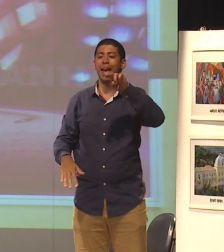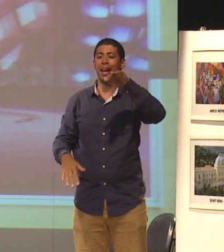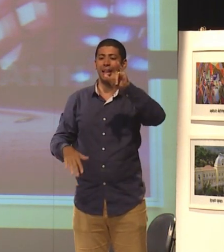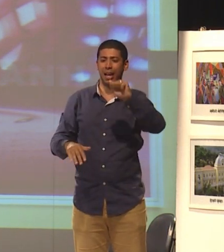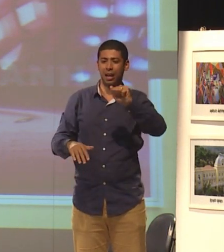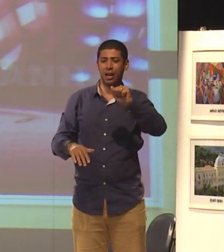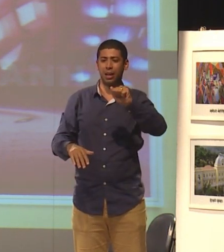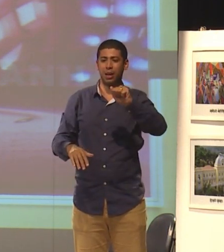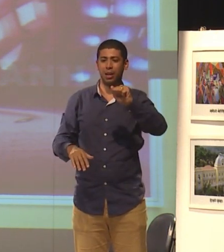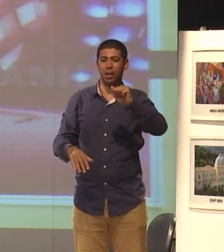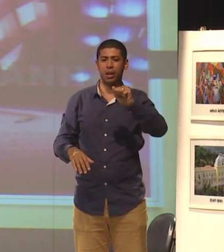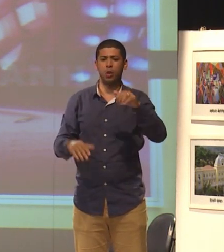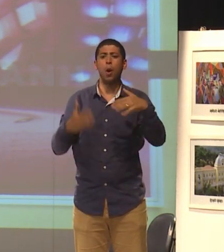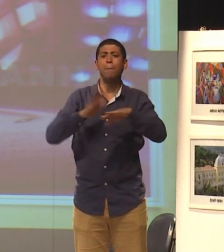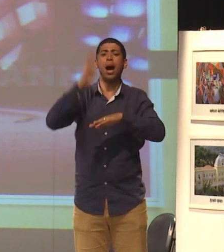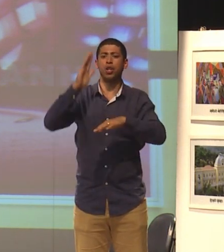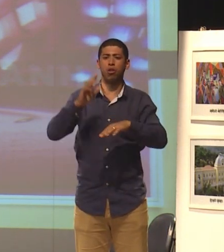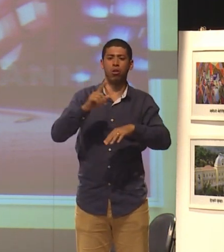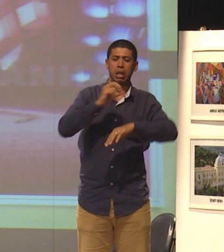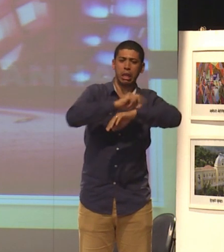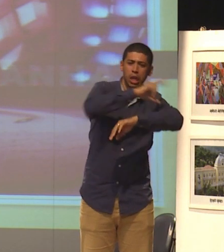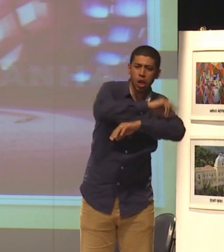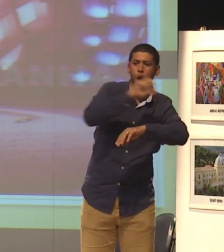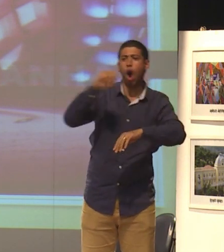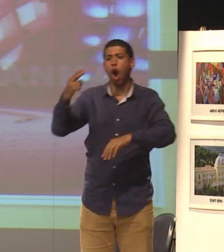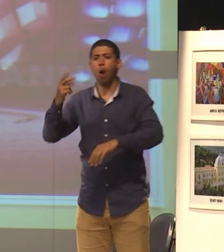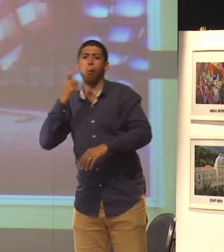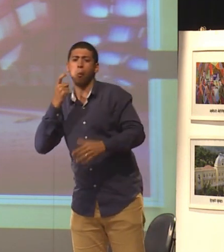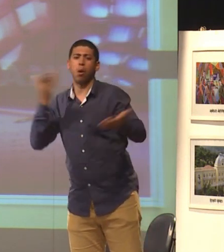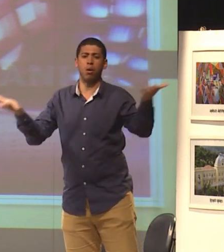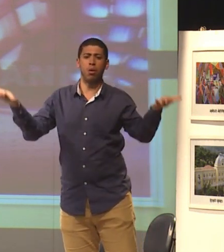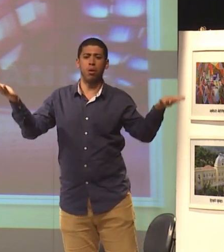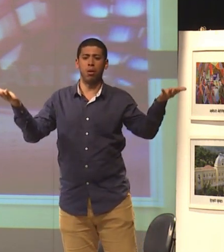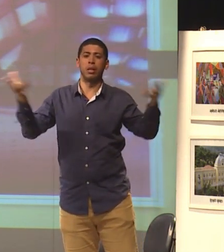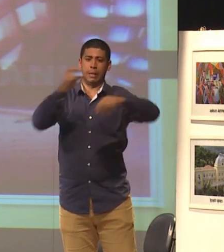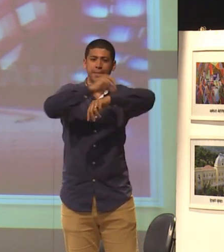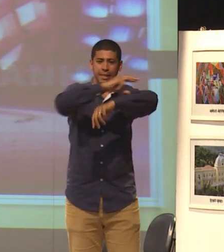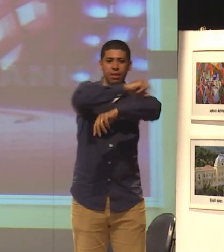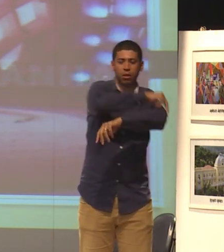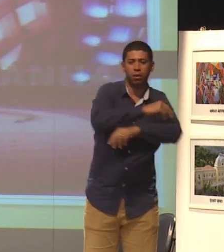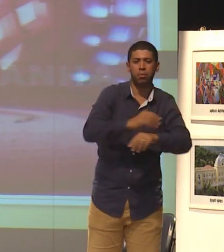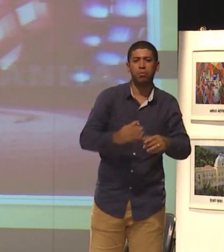mais, que teria mais proteína? Que teria mais, o grilo ou a bala? O